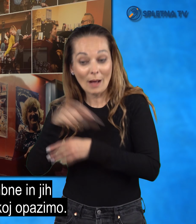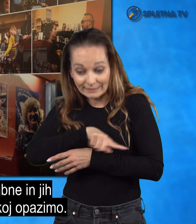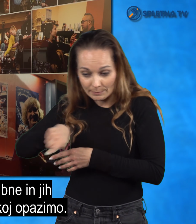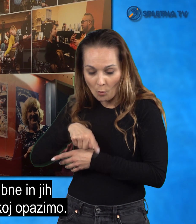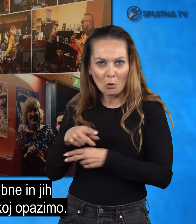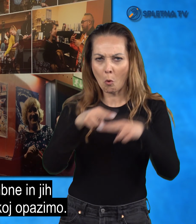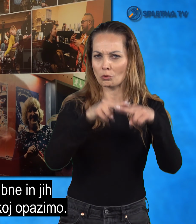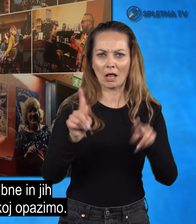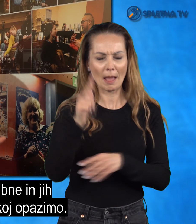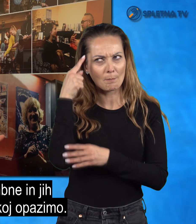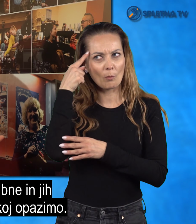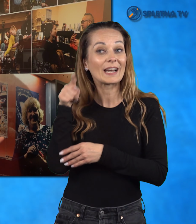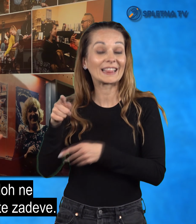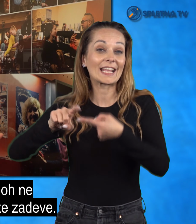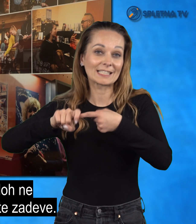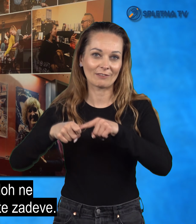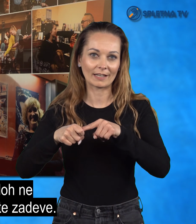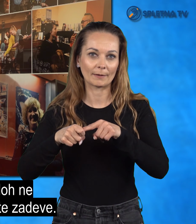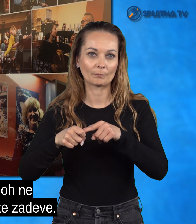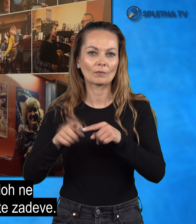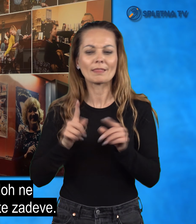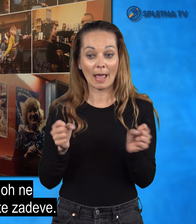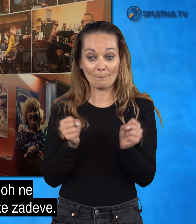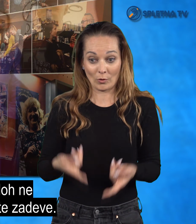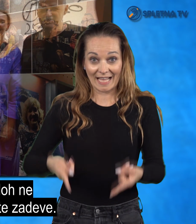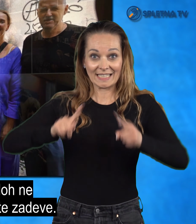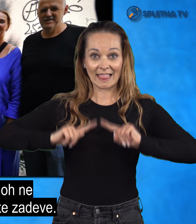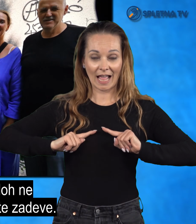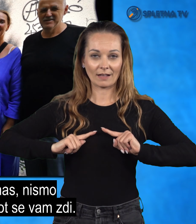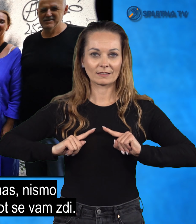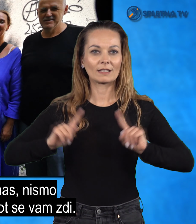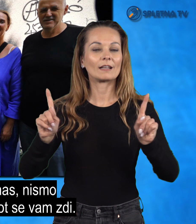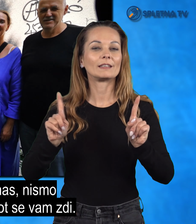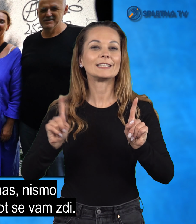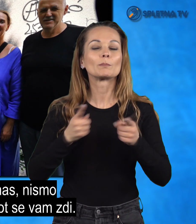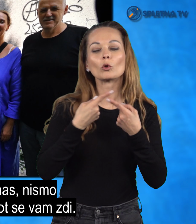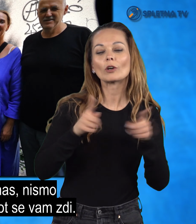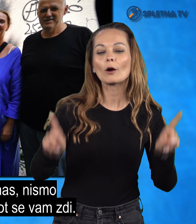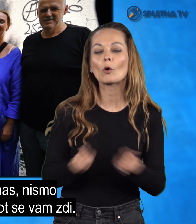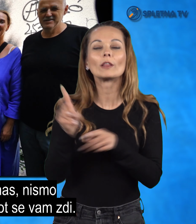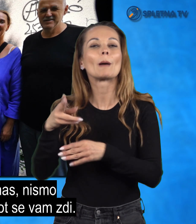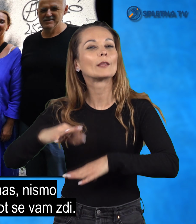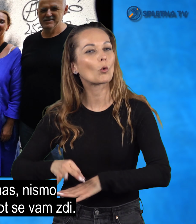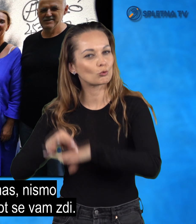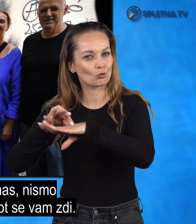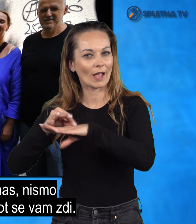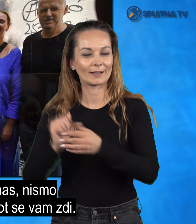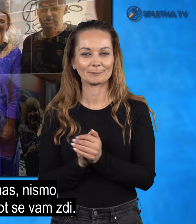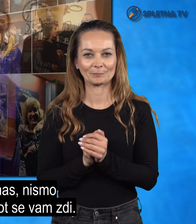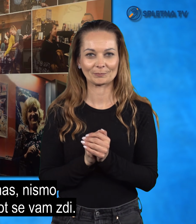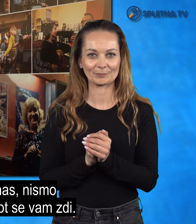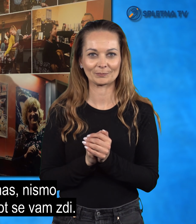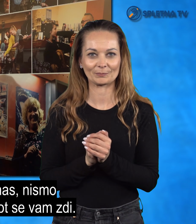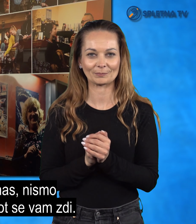jih doskrat potem ni takoj opazimo, ostali sploh ne pomiseljo na te zadeve. Ne bojte se nas, nismo tako